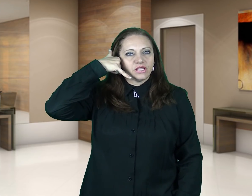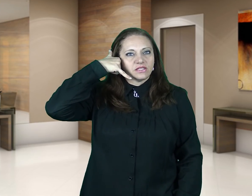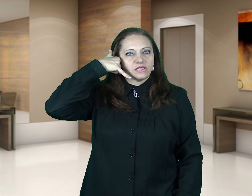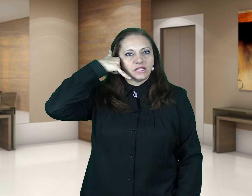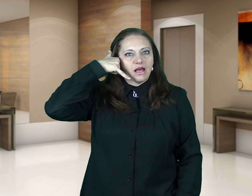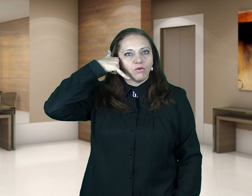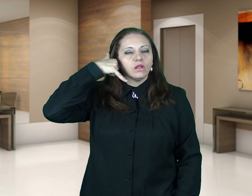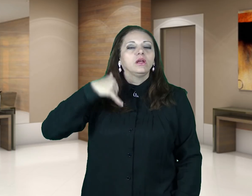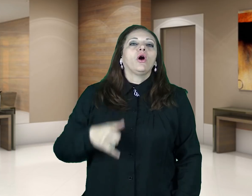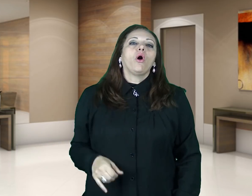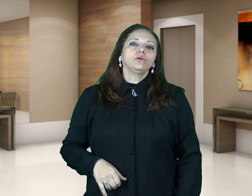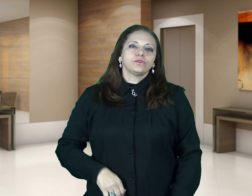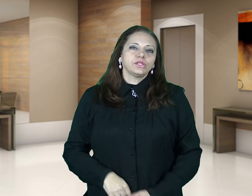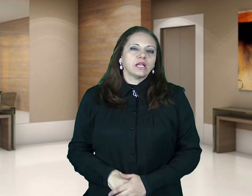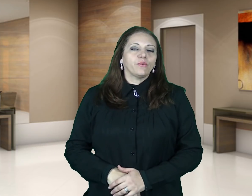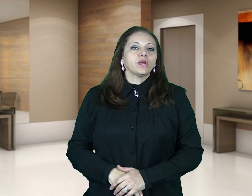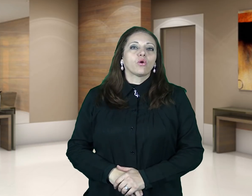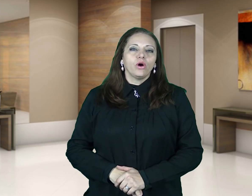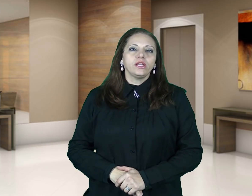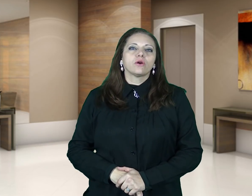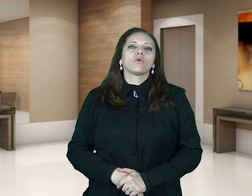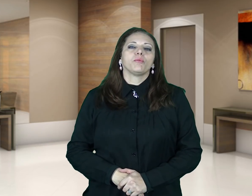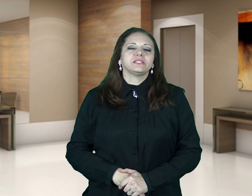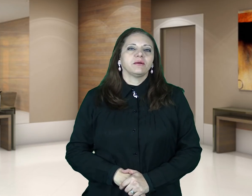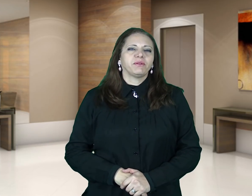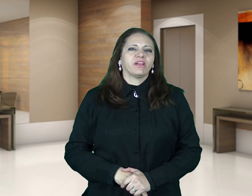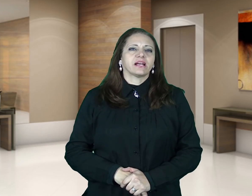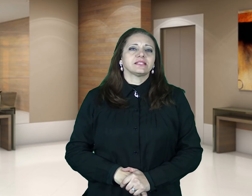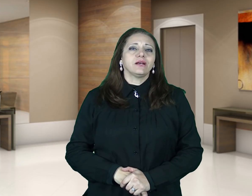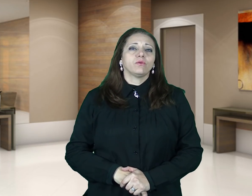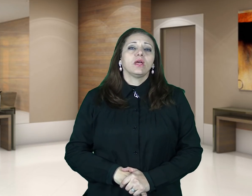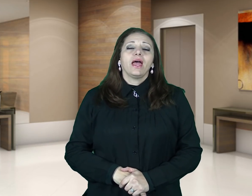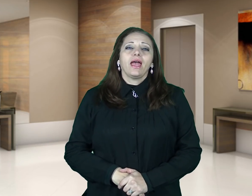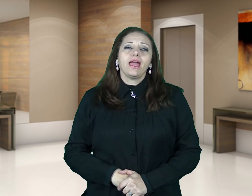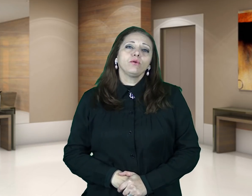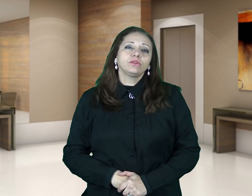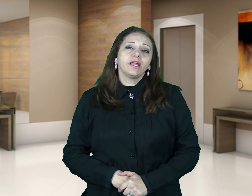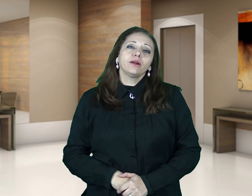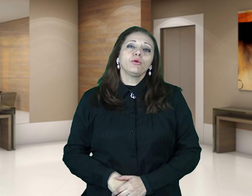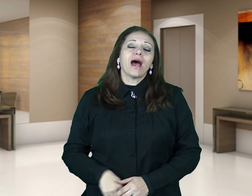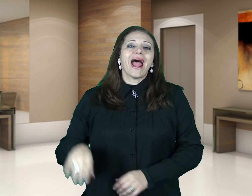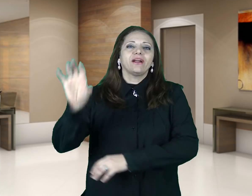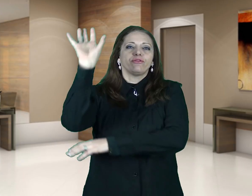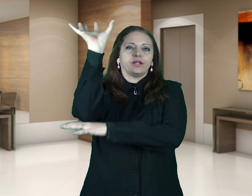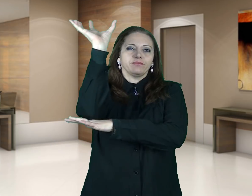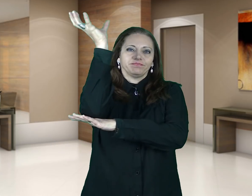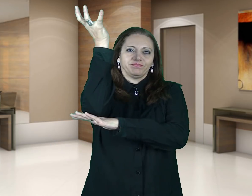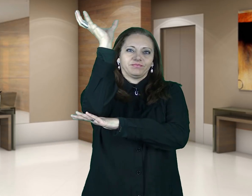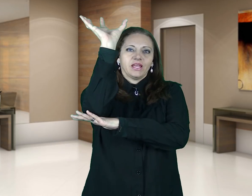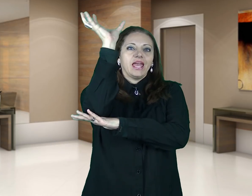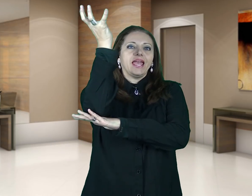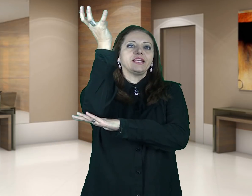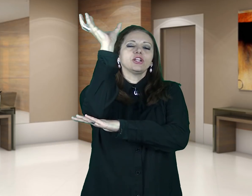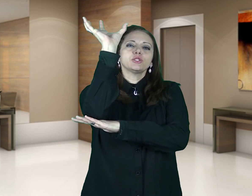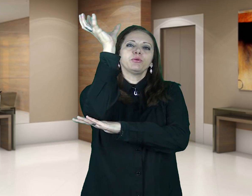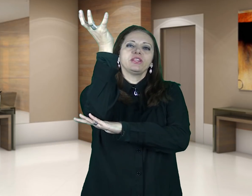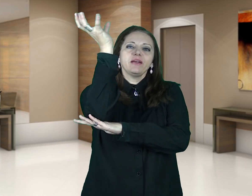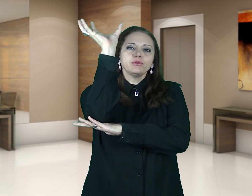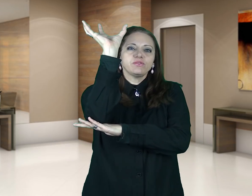significado desse sinal. Outro sinal icônico, como exemplificação, é o termo árvore, em que nós